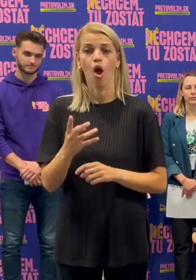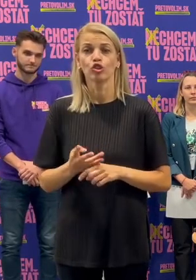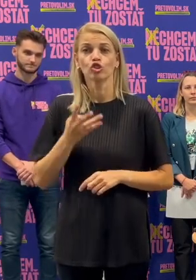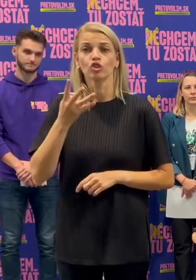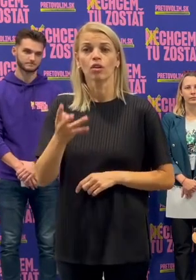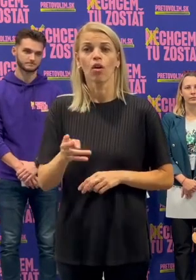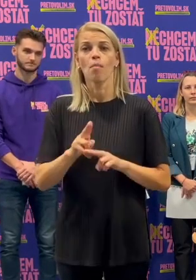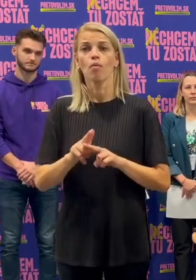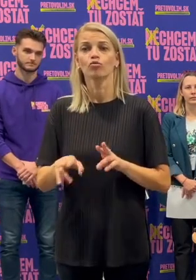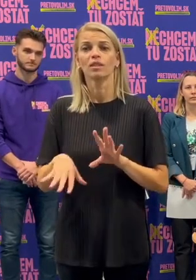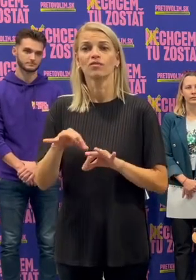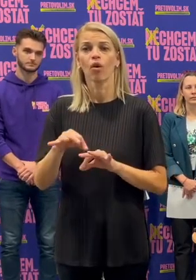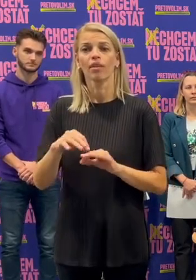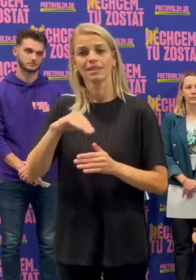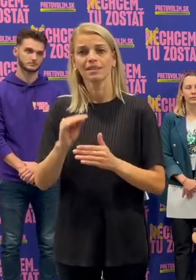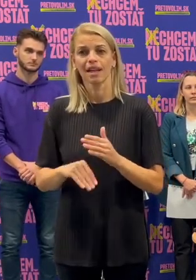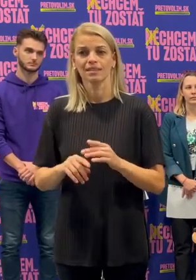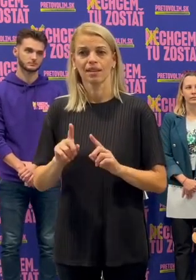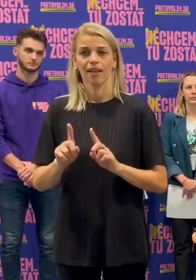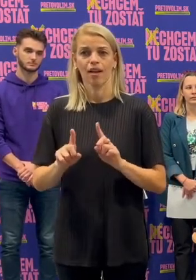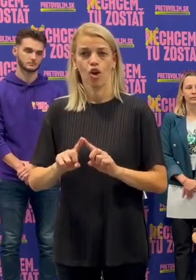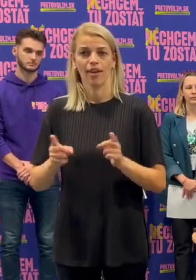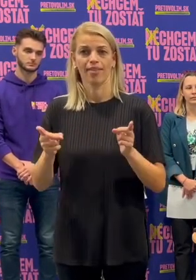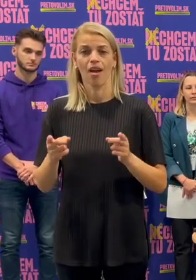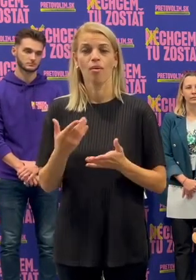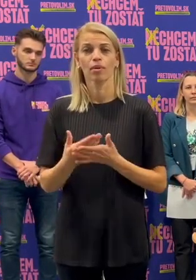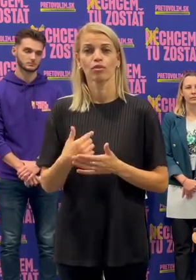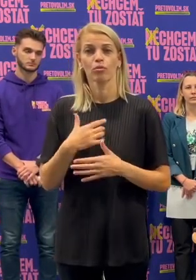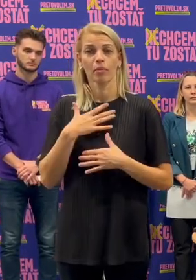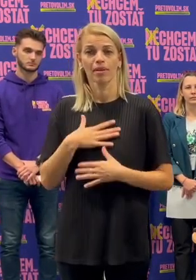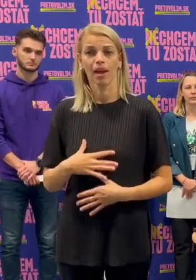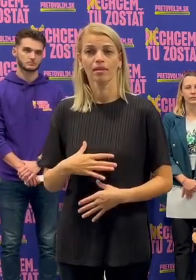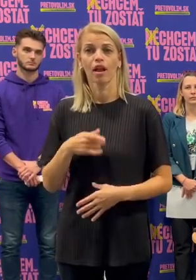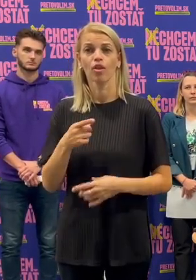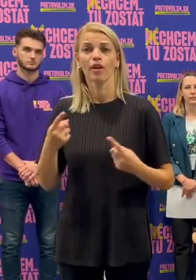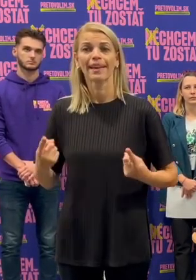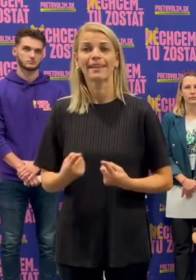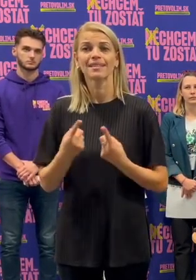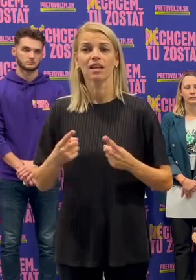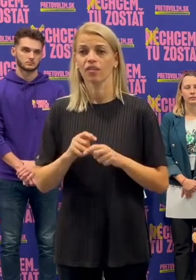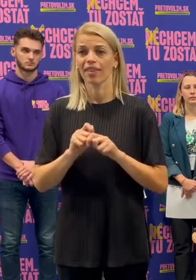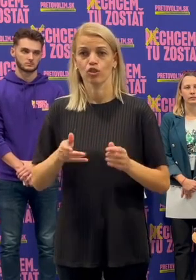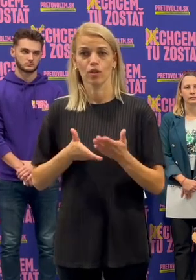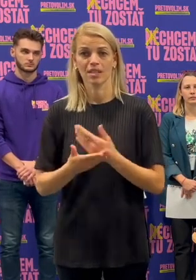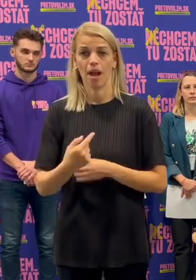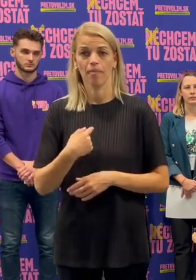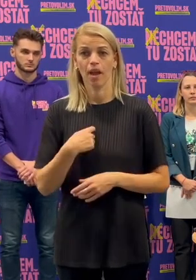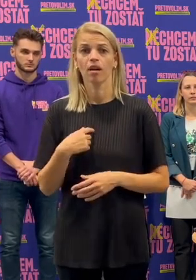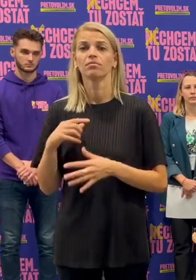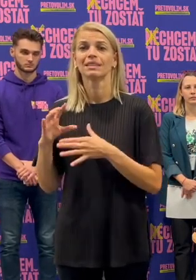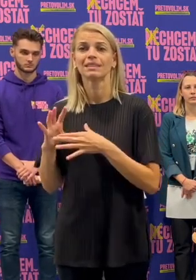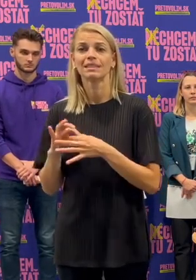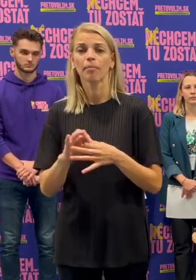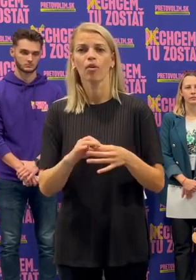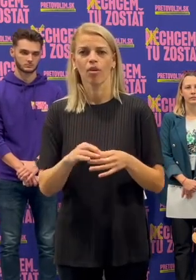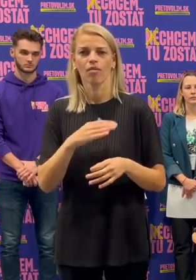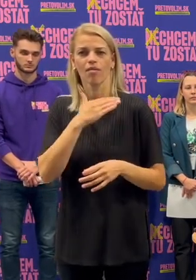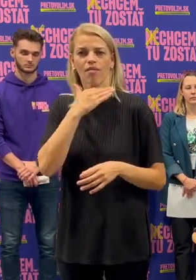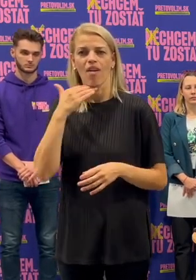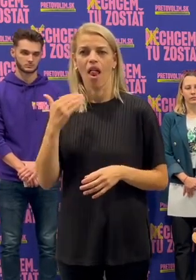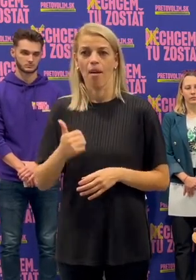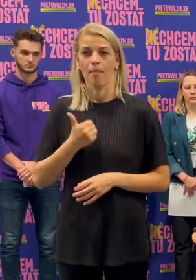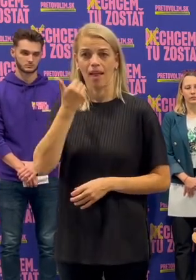si môžeme zvoliť zase niekoho iného. A preto som rada, že sa do iniciatívy Nerozhoduj za mňa zapojilo veľmi veľa